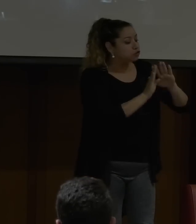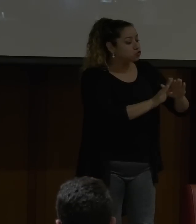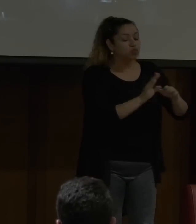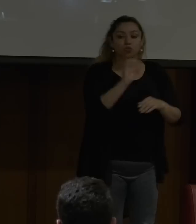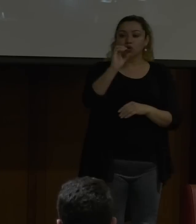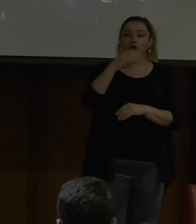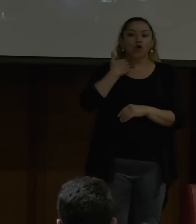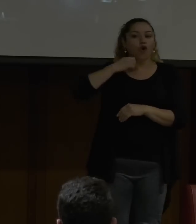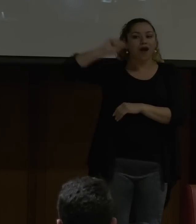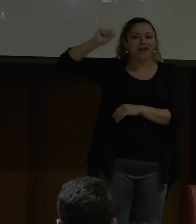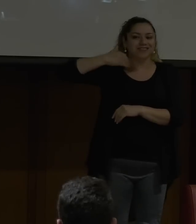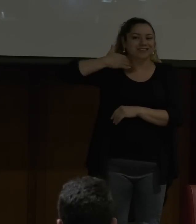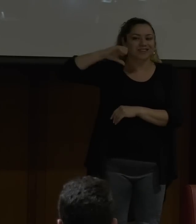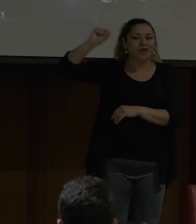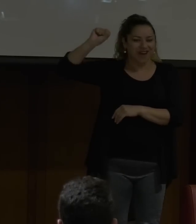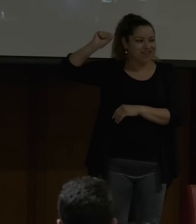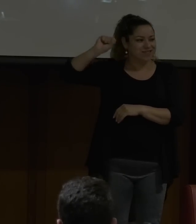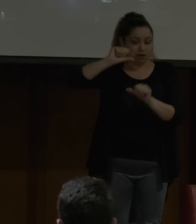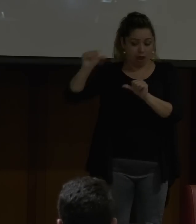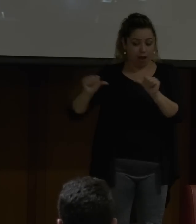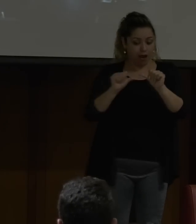Ah, ok, claro, eso iba a decir,